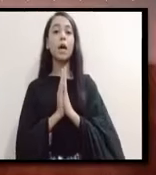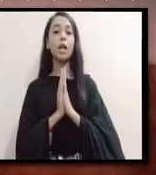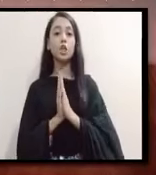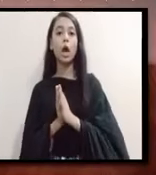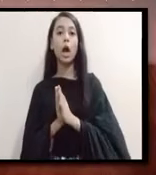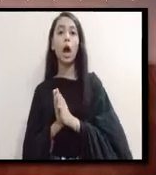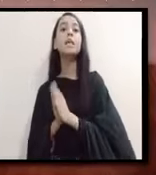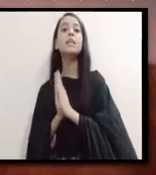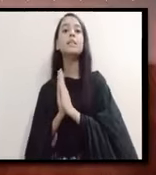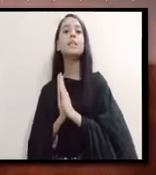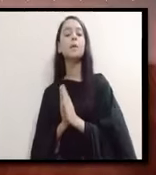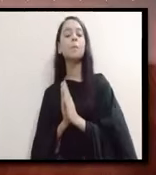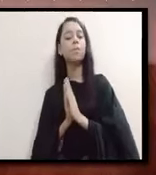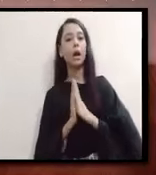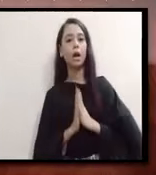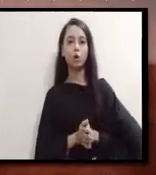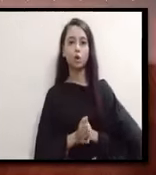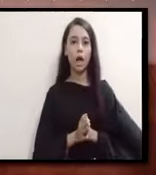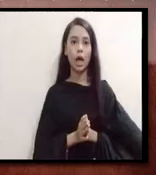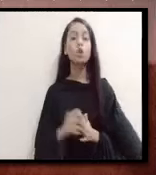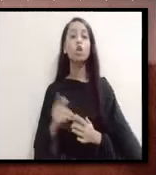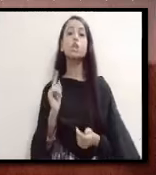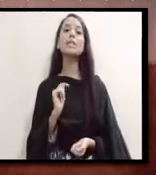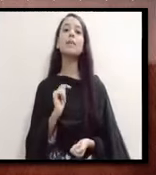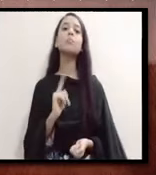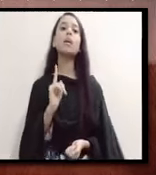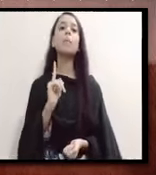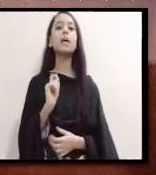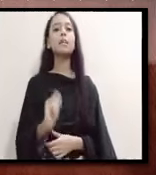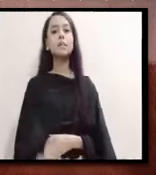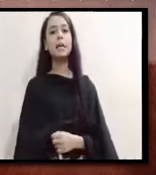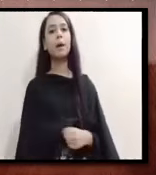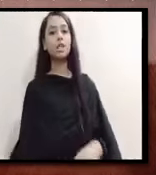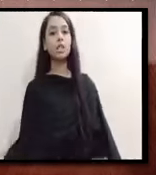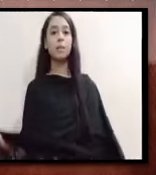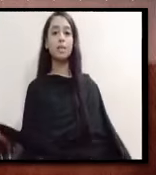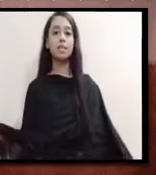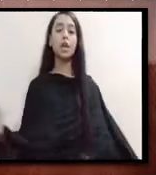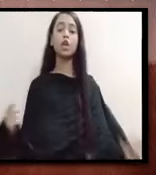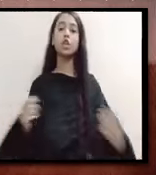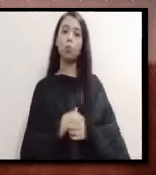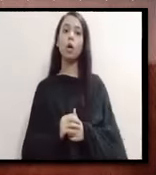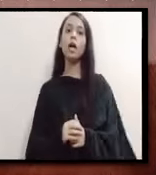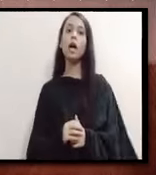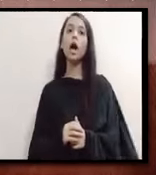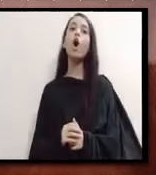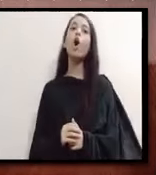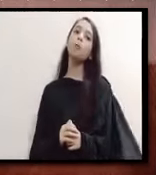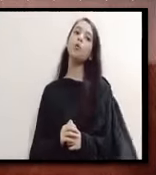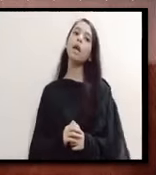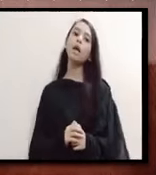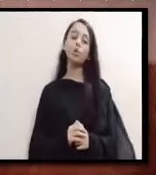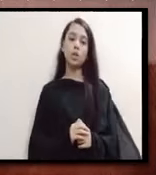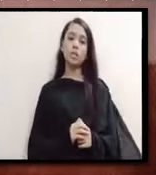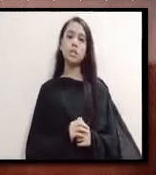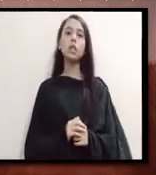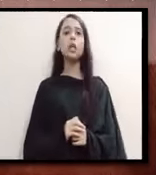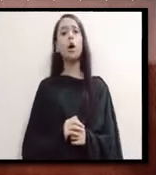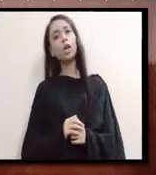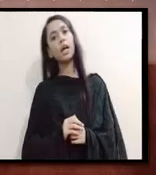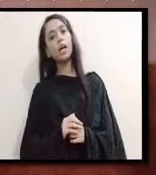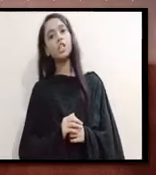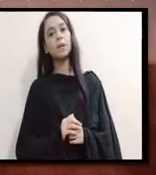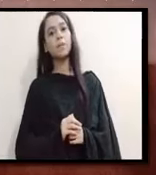बारिशों का सिस्टर पुदा पर कोचे करते जो सिस्क्रम थर्पार कर से बारिश के बटाना शुर:「 अर पुछें अनुरे